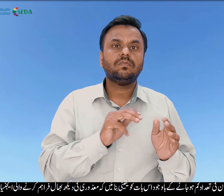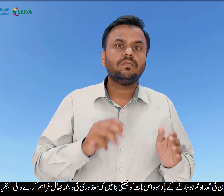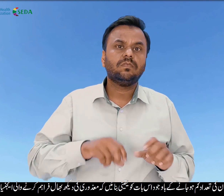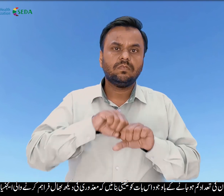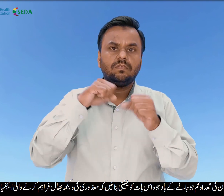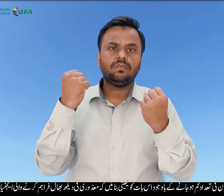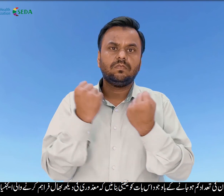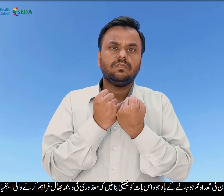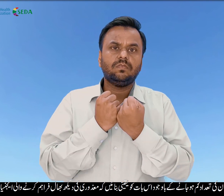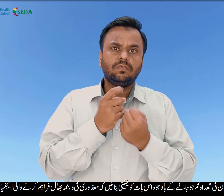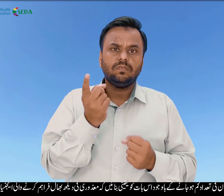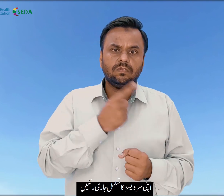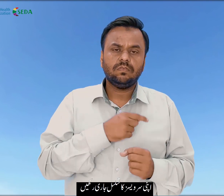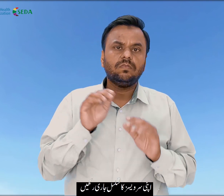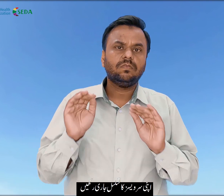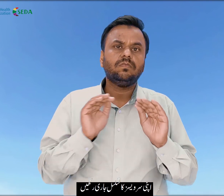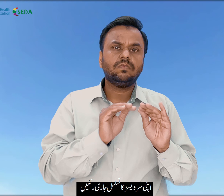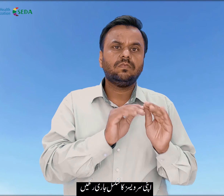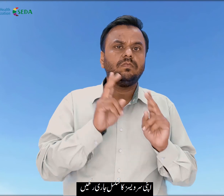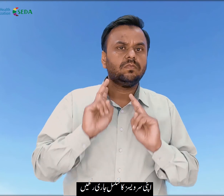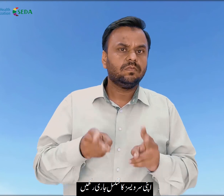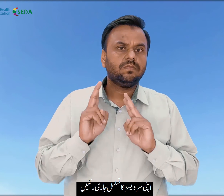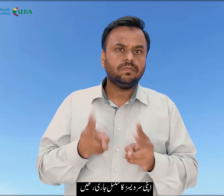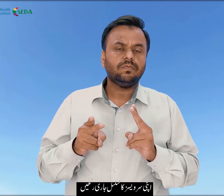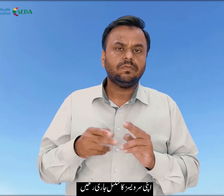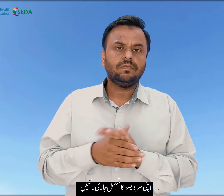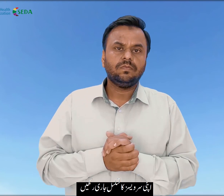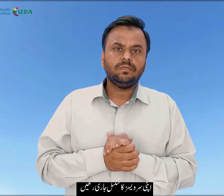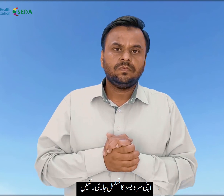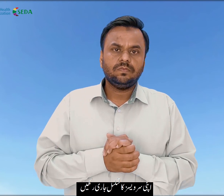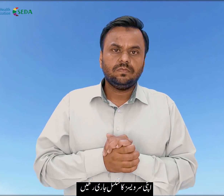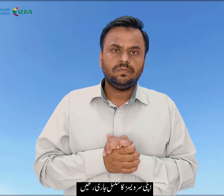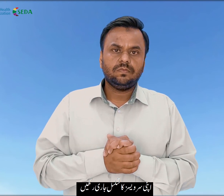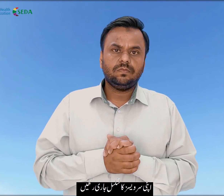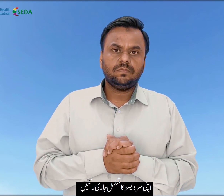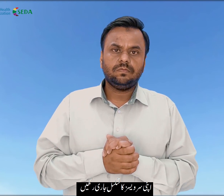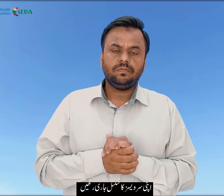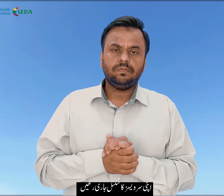کرنے والی ایجنسیاں اپنی سروسز کا تسلسل جاری رکھیں۔